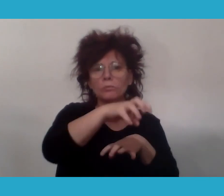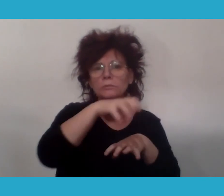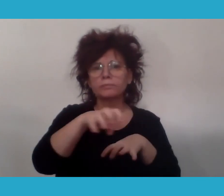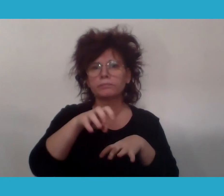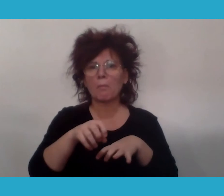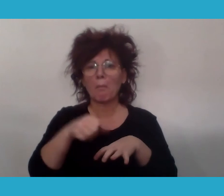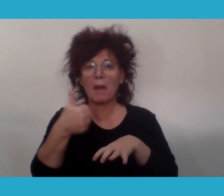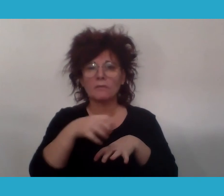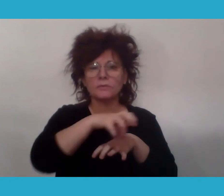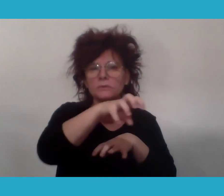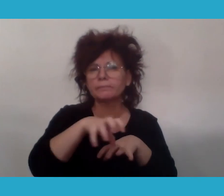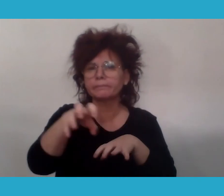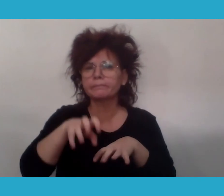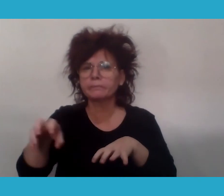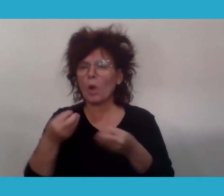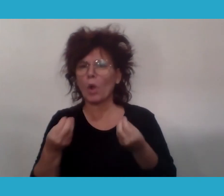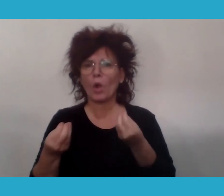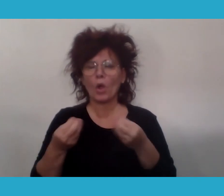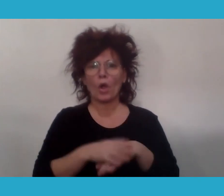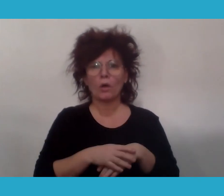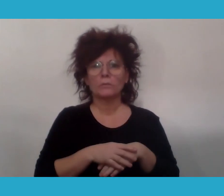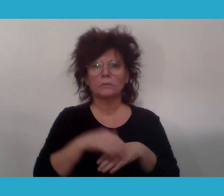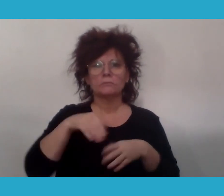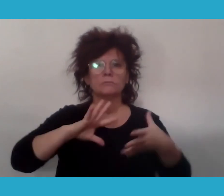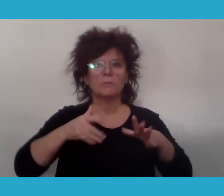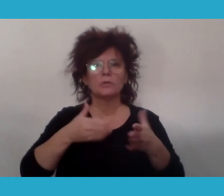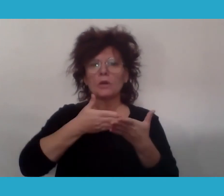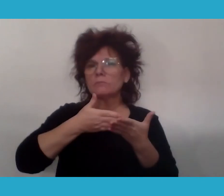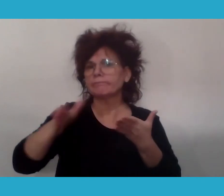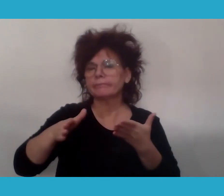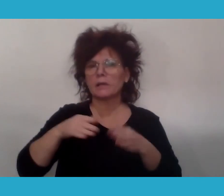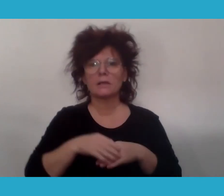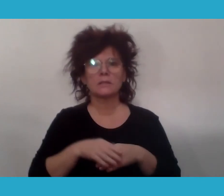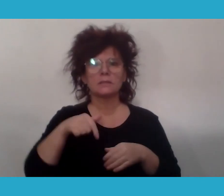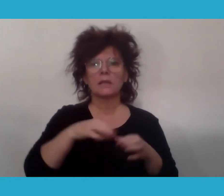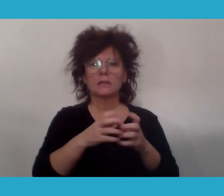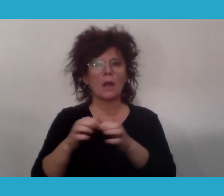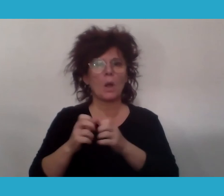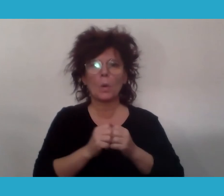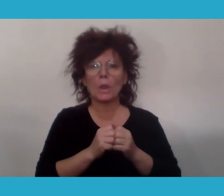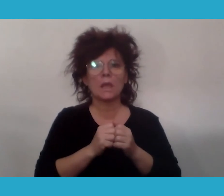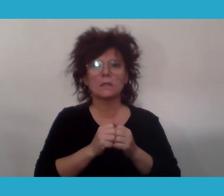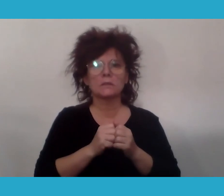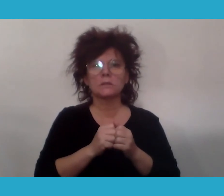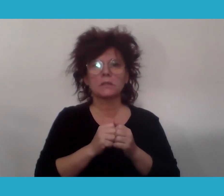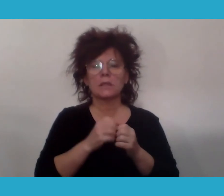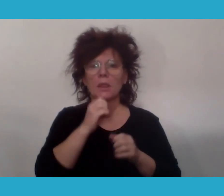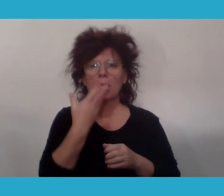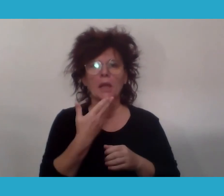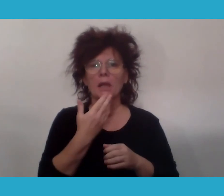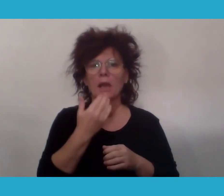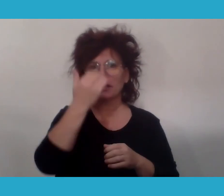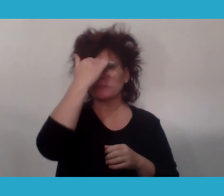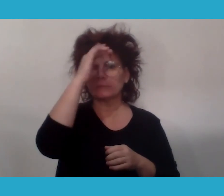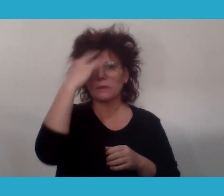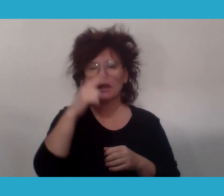de los beneficios, por lo que rechaza la metodología de convocatoria de la presente audiencia y solicita a la Secretaría de Ambiente rechazar el estudio de impacto